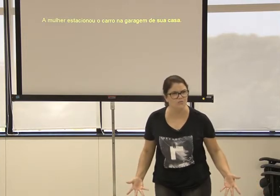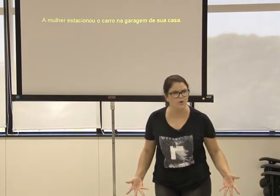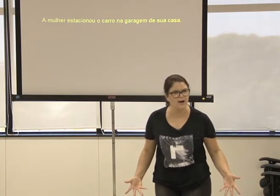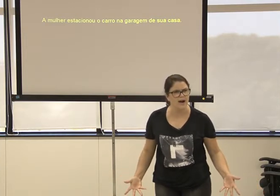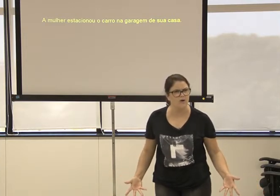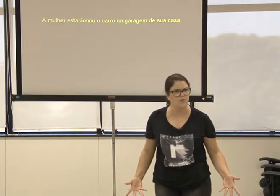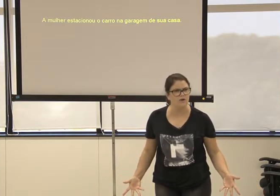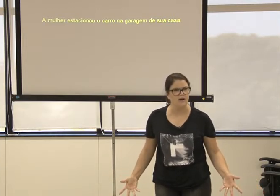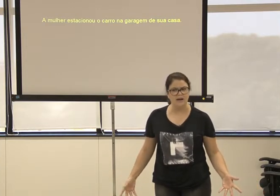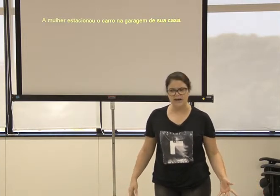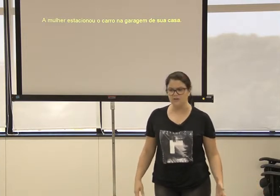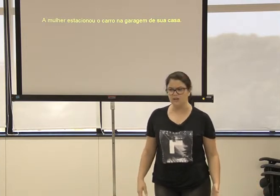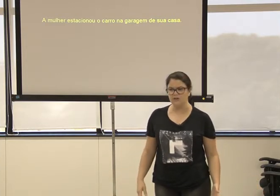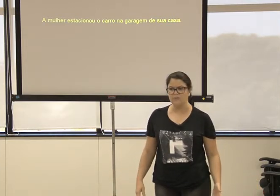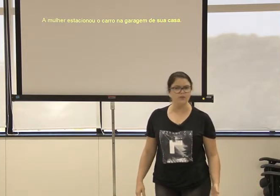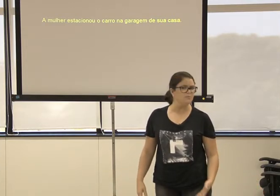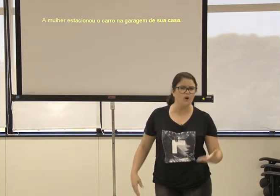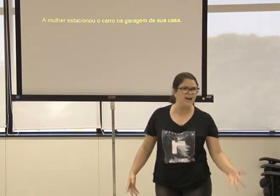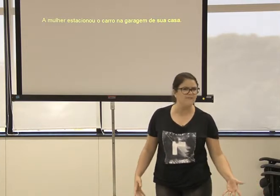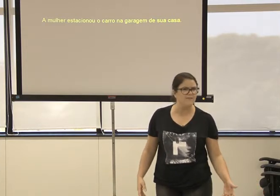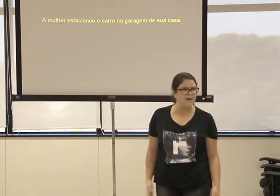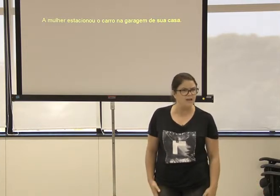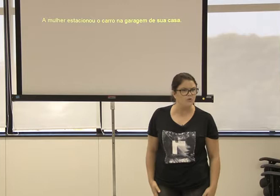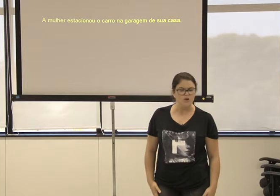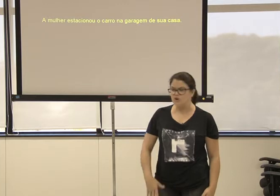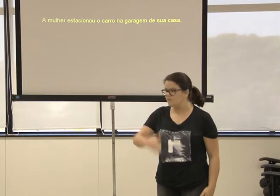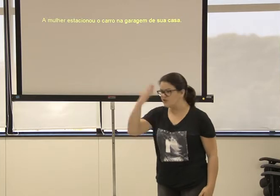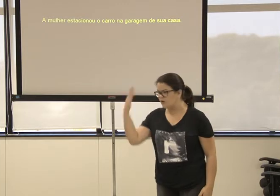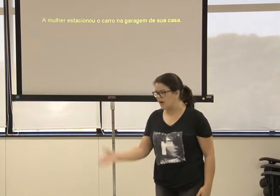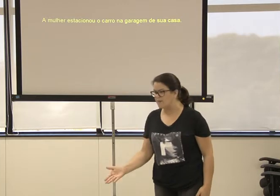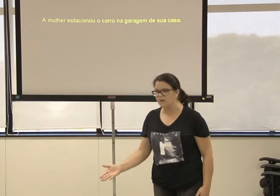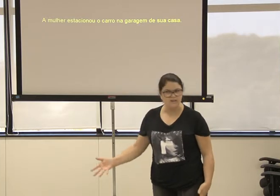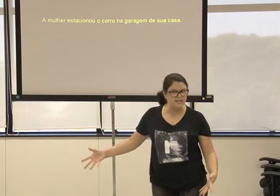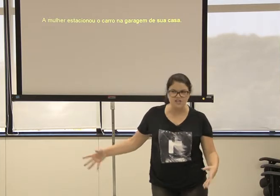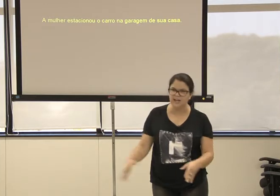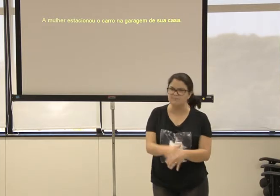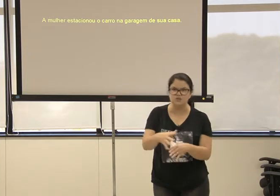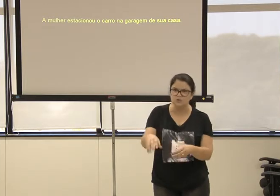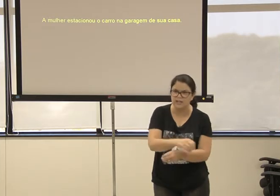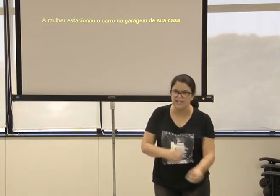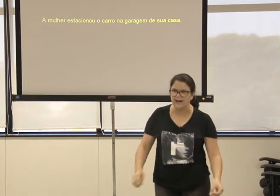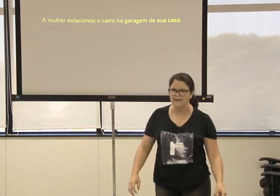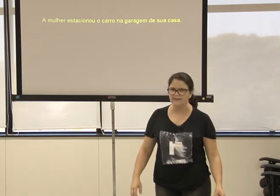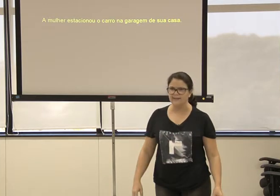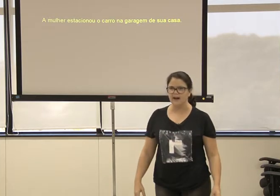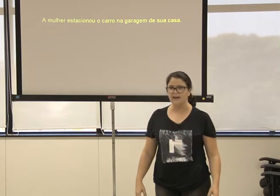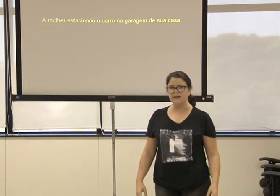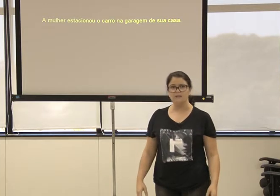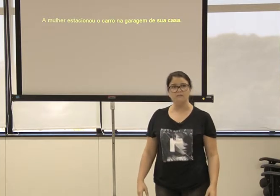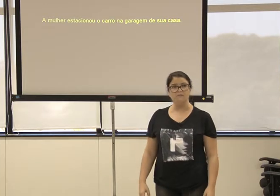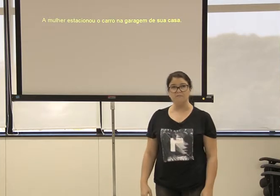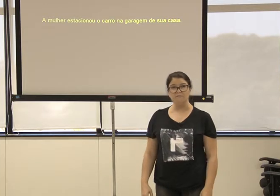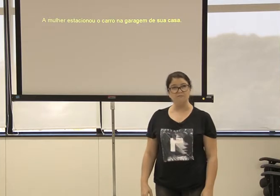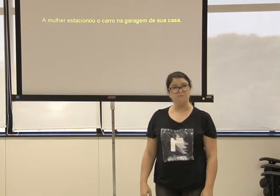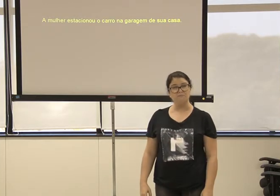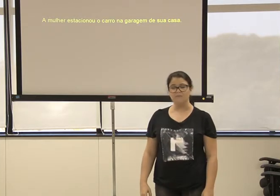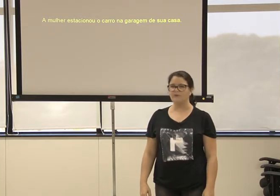meu carro. Aí ele, o que é o napolitano? Meu carro é vermelho e o seu carro é branco, você acha que é misturinha? Aí ele, Você falou isso pra ele?